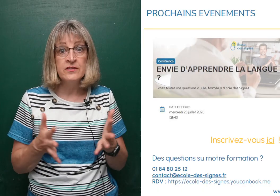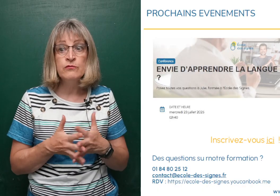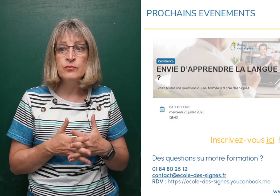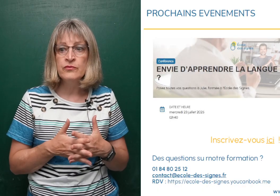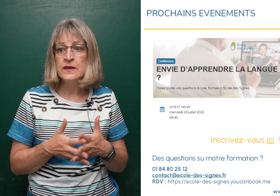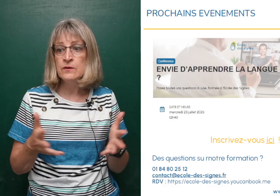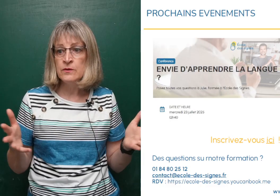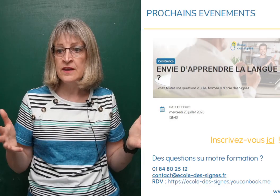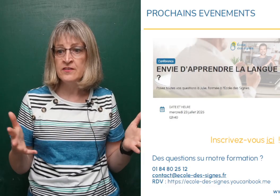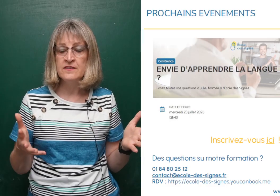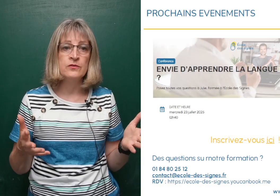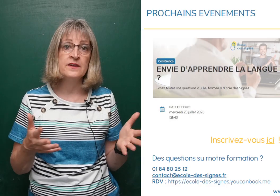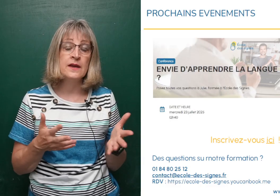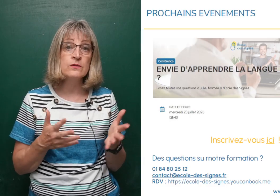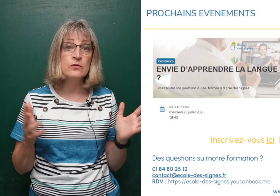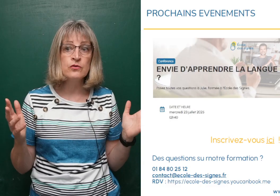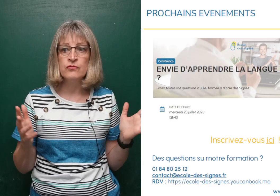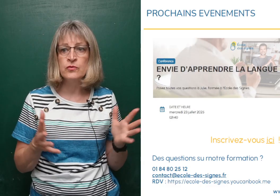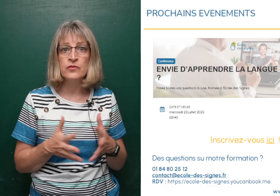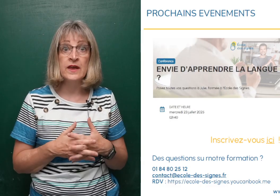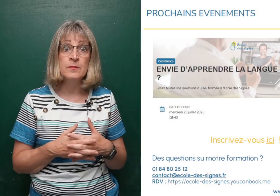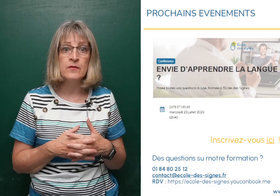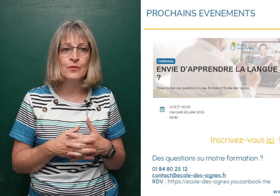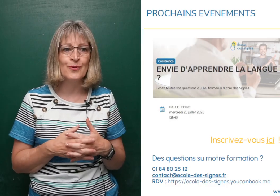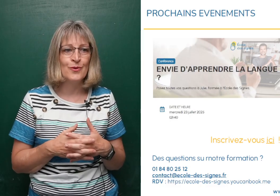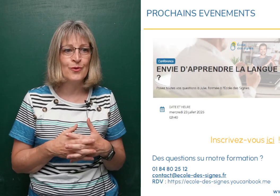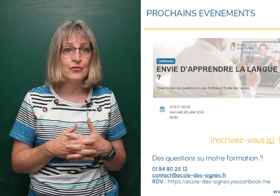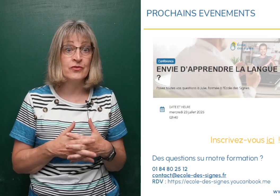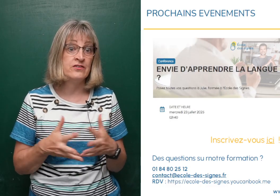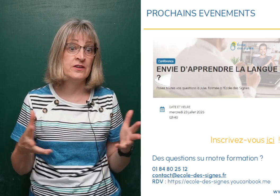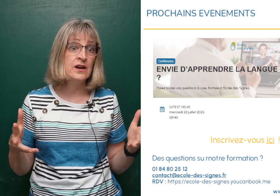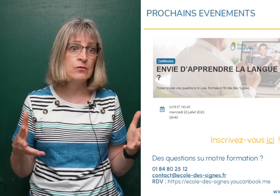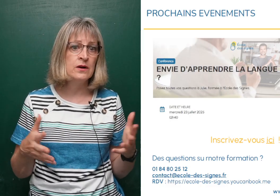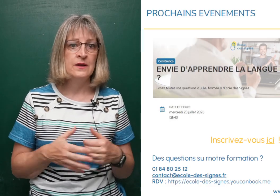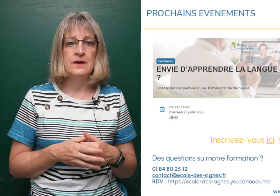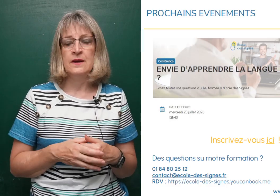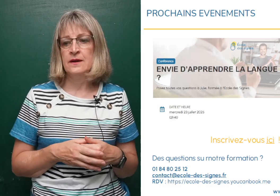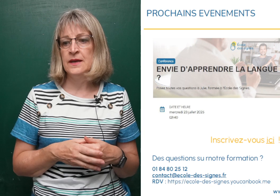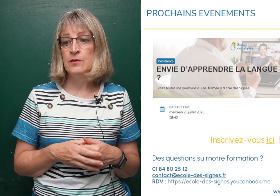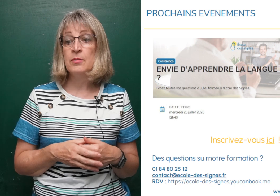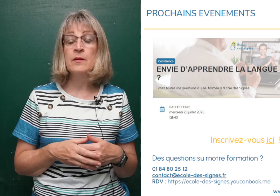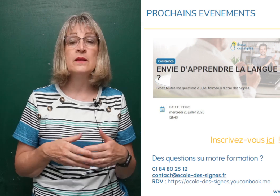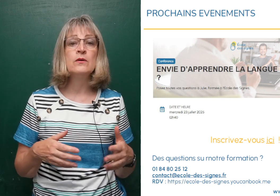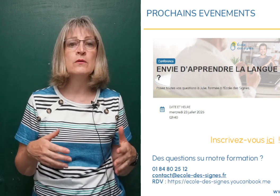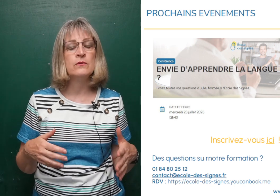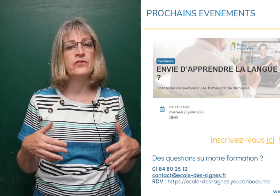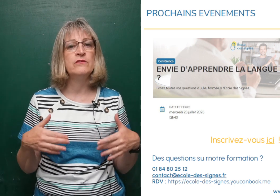vous pouvez y assister en direct, je vous le conseille parce que ce sera génial, quoi. Hein. Et après maintenant, si vous ne